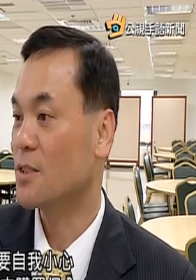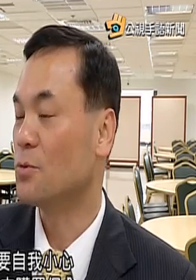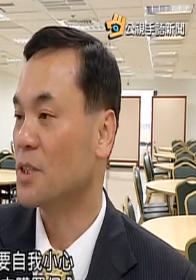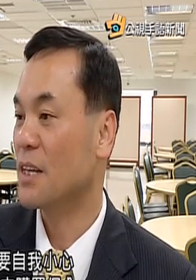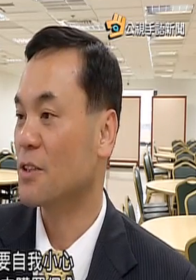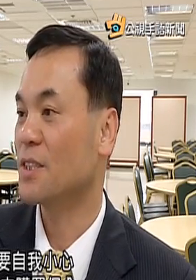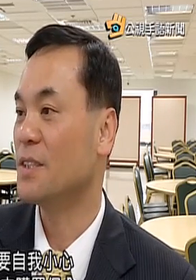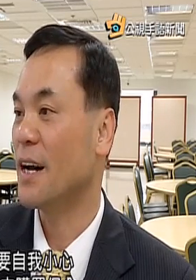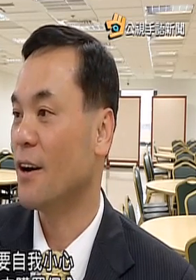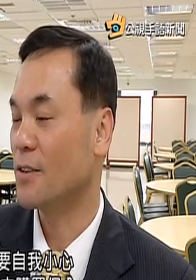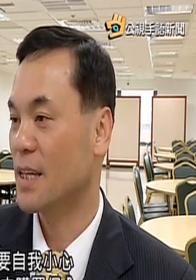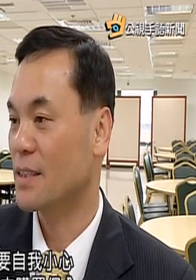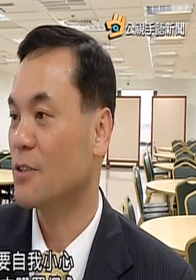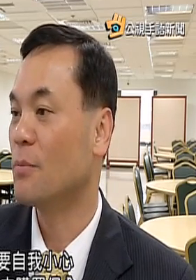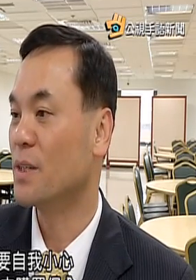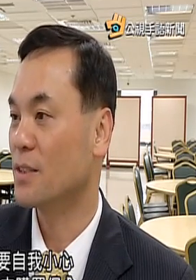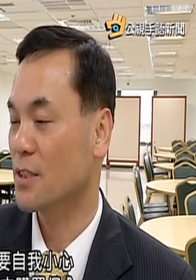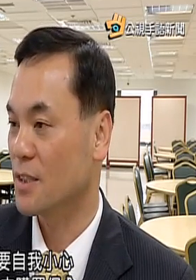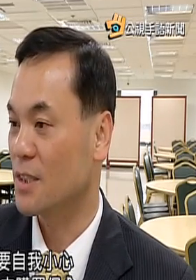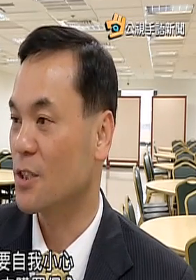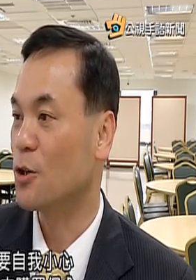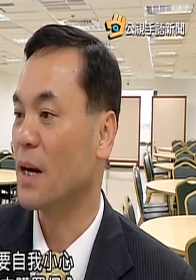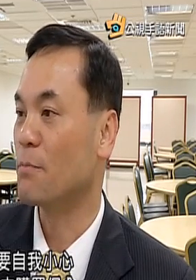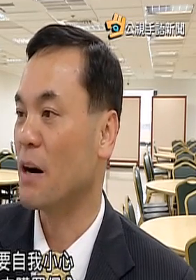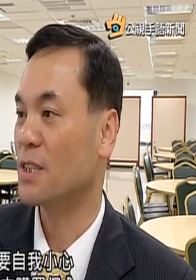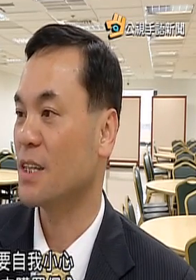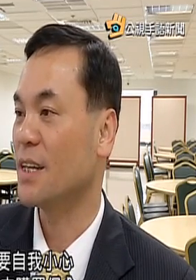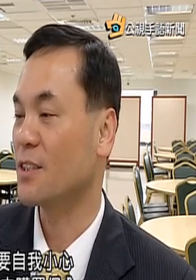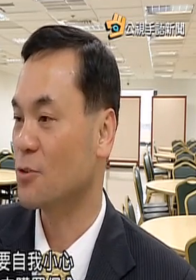我小心呐，像这方面自己去购买保全呐，自